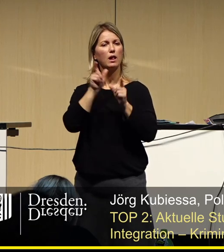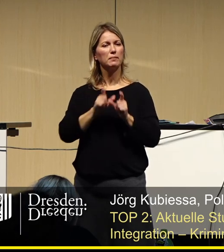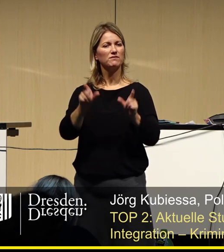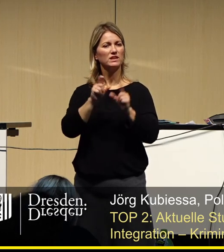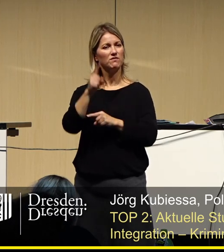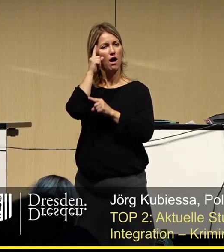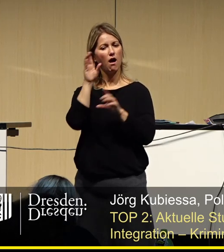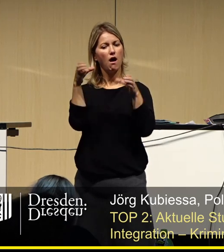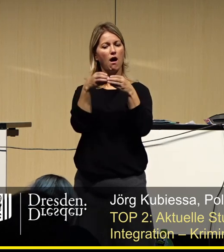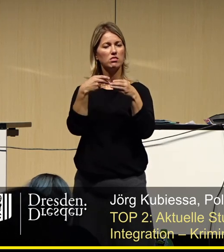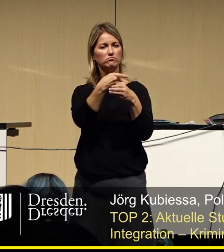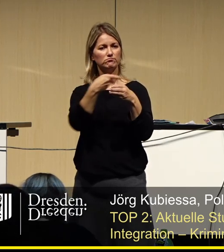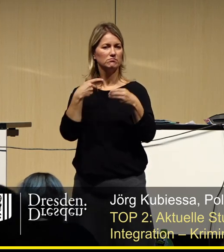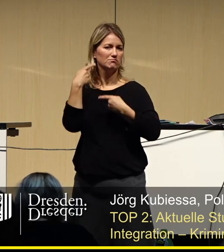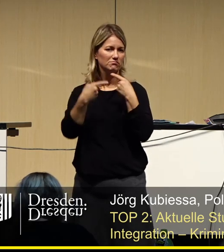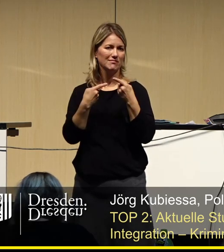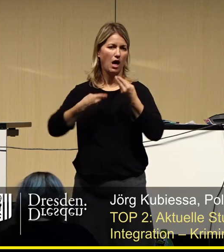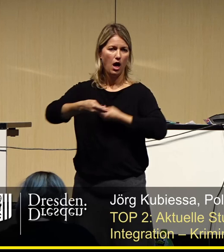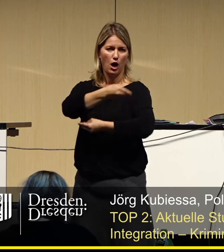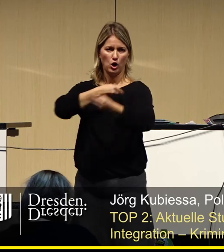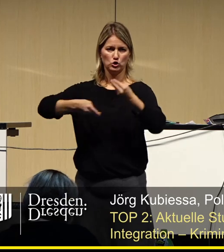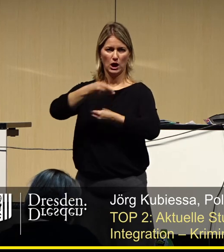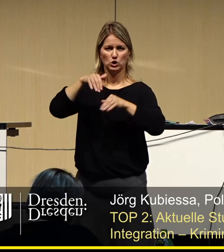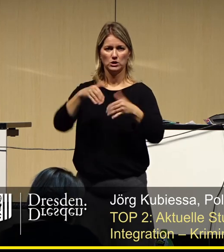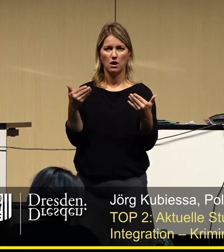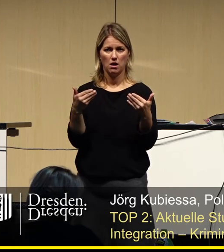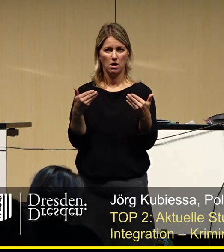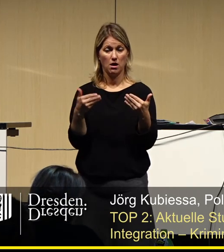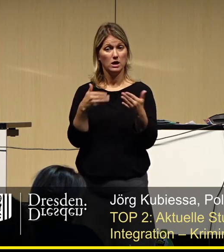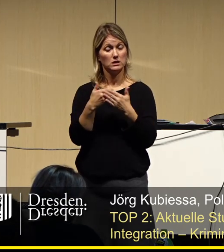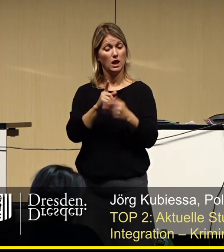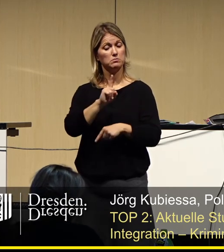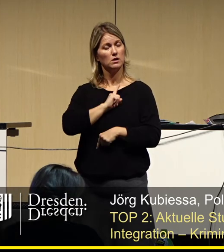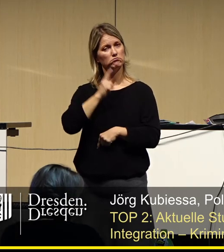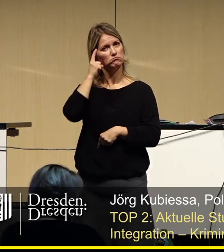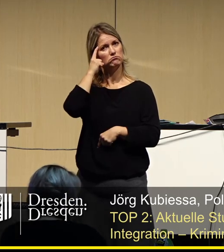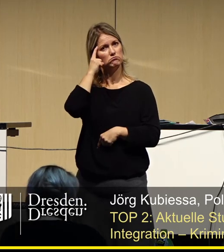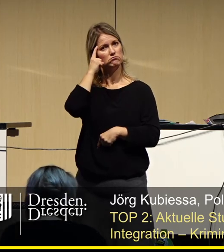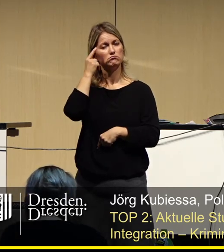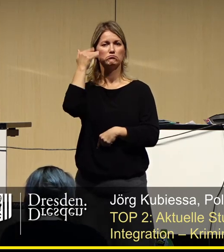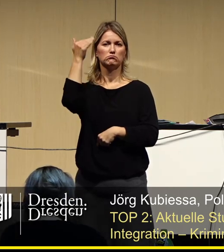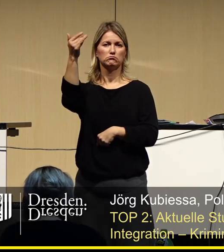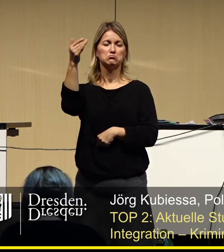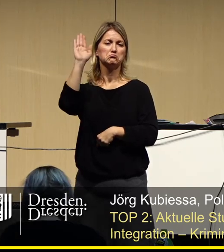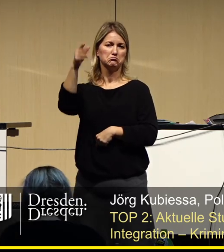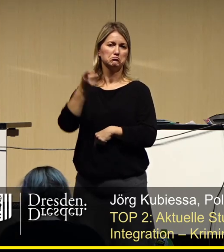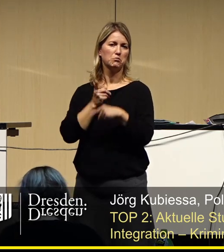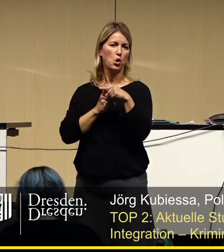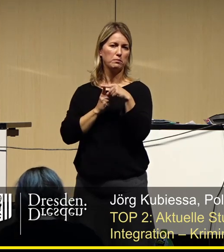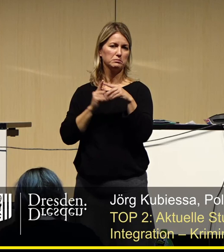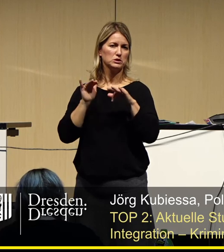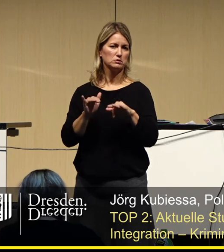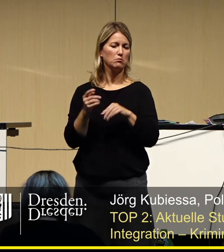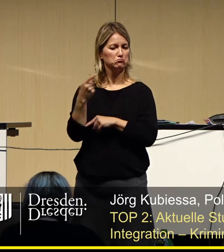in intensiven Austausch. Und insofern schaue ich optimistisch in die Zukunft,